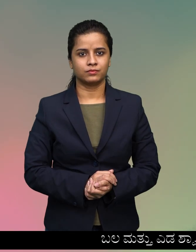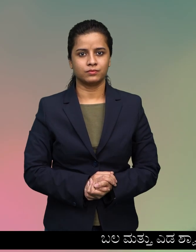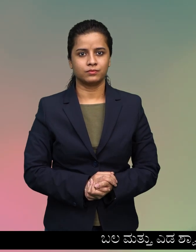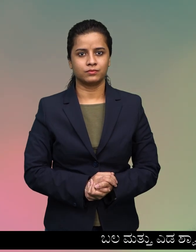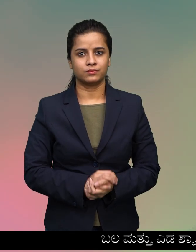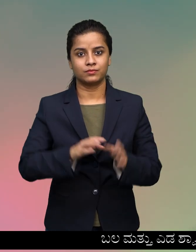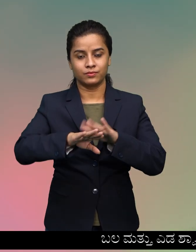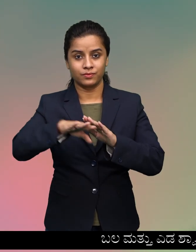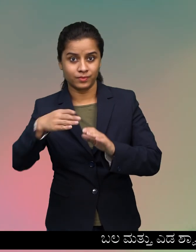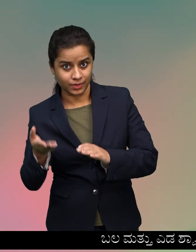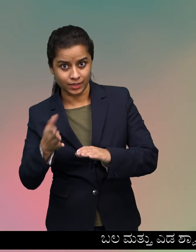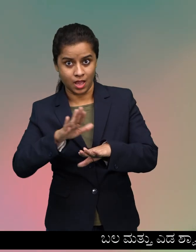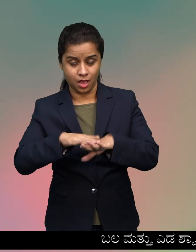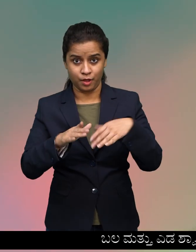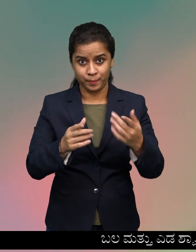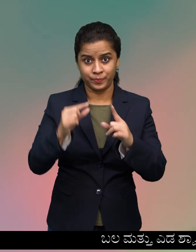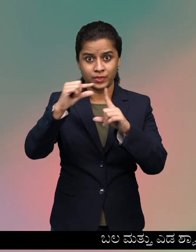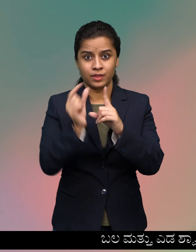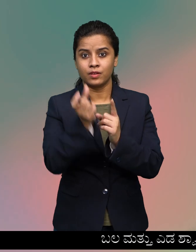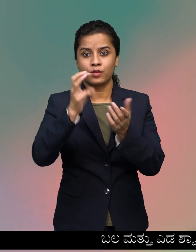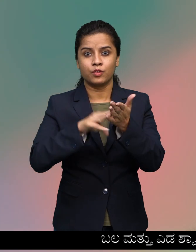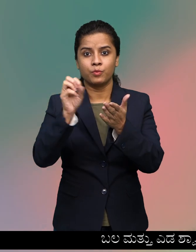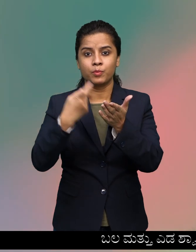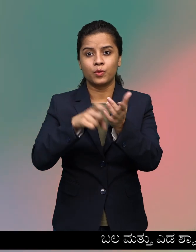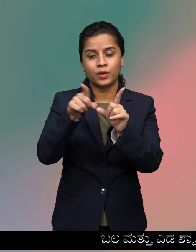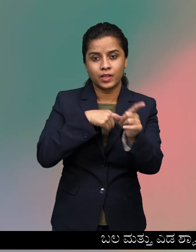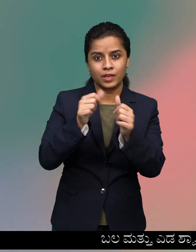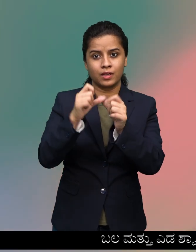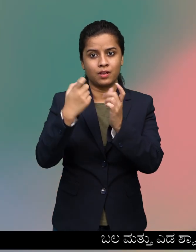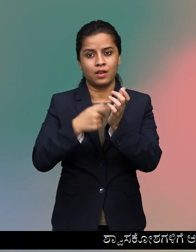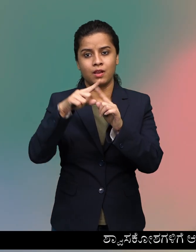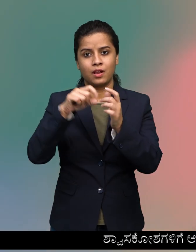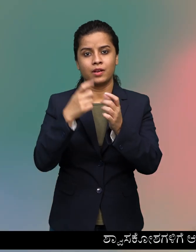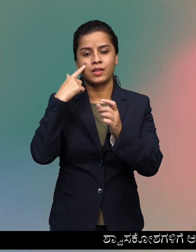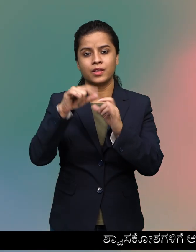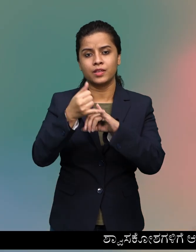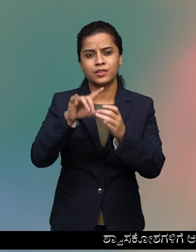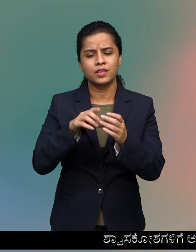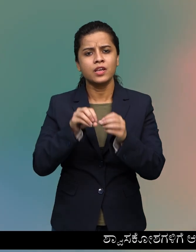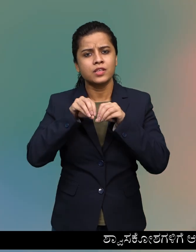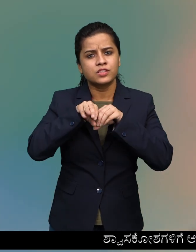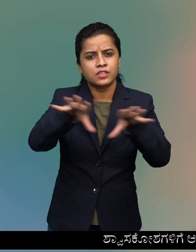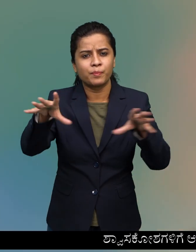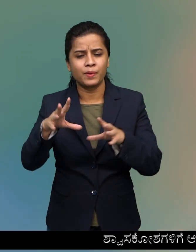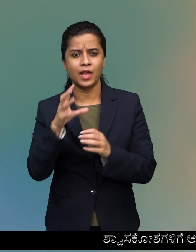ಬಲ ಮತ್ತು ಎಡೆ ಶ್ವಾಸಕೋಶದ ಅಪಧಮನಿಗಳು ಆಯಾ ಭಾಗದ ಶ್ವಾಸಕೋಶಗಳಿಗೆ ಆಮ್ಲಜನಕ ರಹಿತ